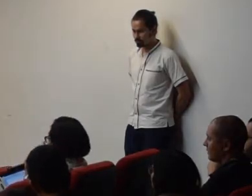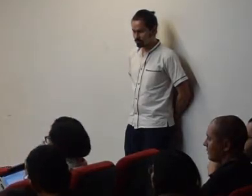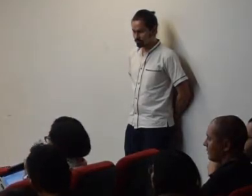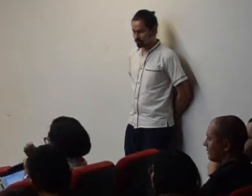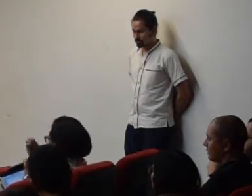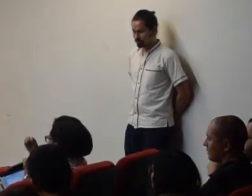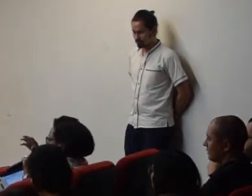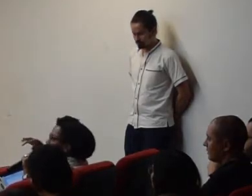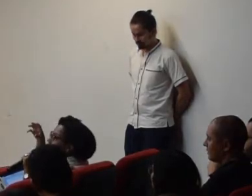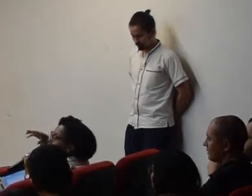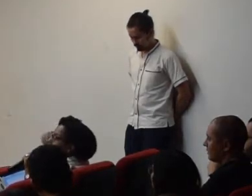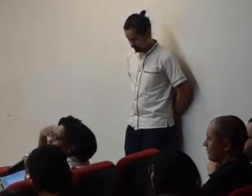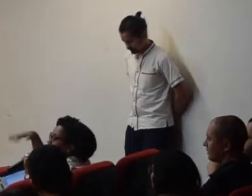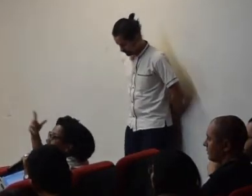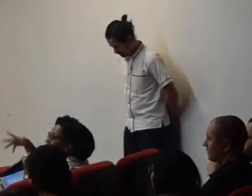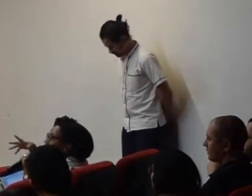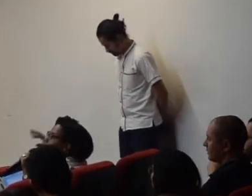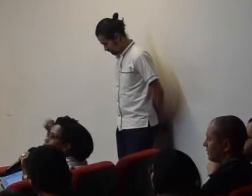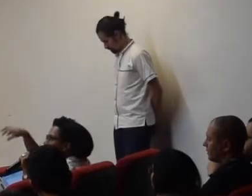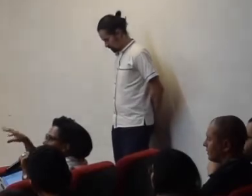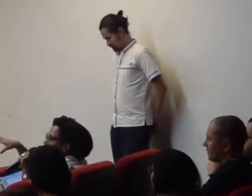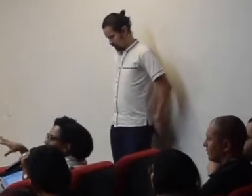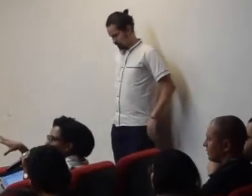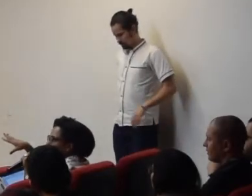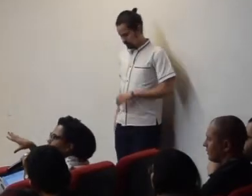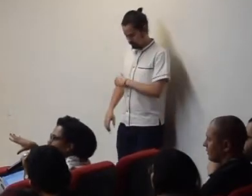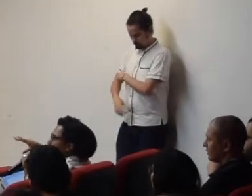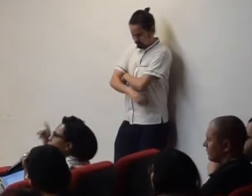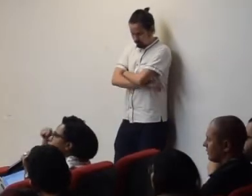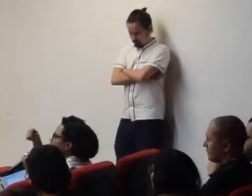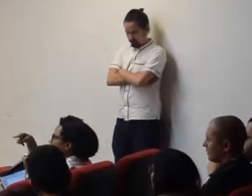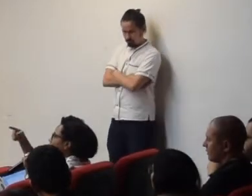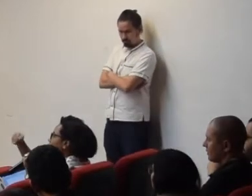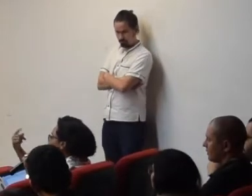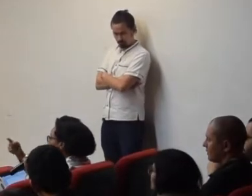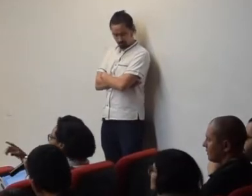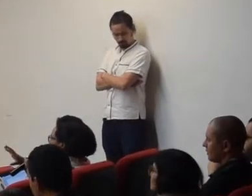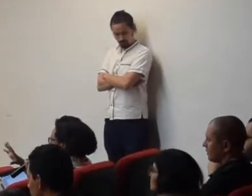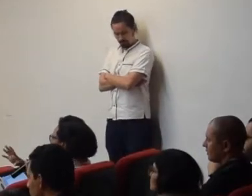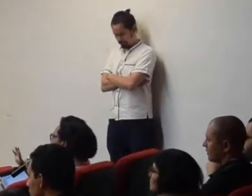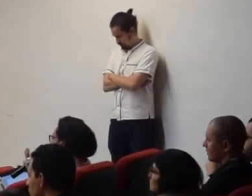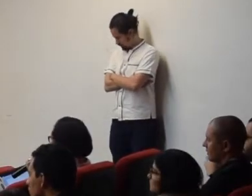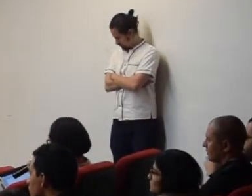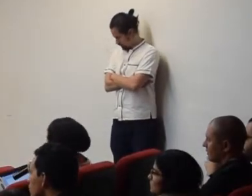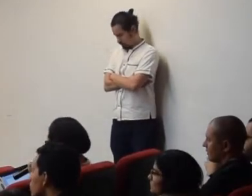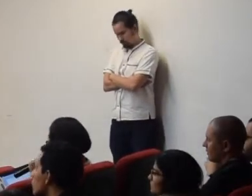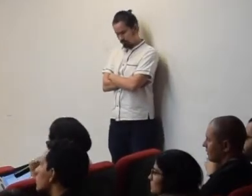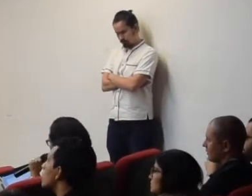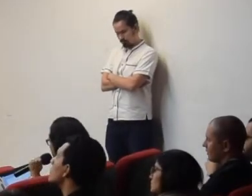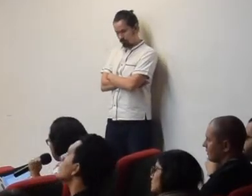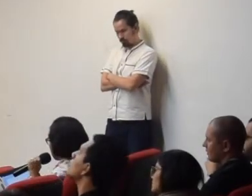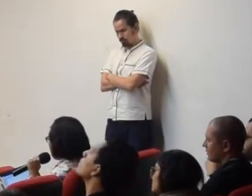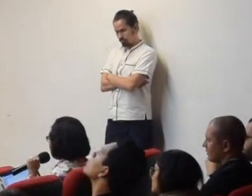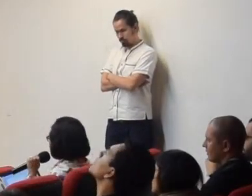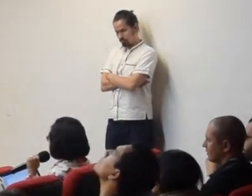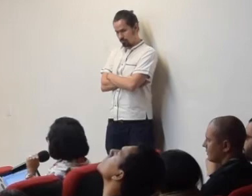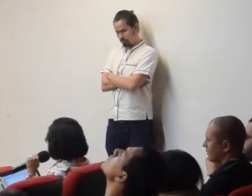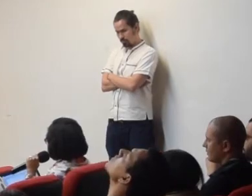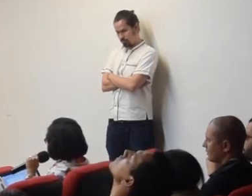acciones. Entonces, bueno, leer y escribir para qué realmente vamos a construir, eso nos da más claridad de los tiempos, por